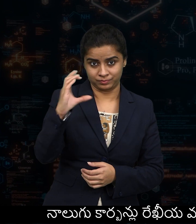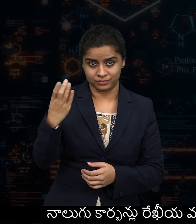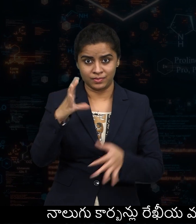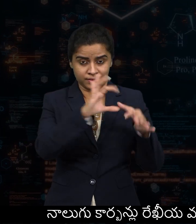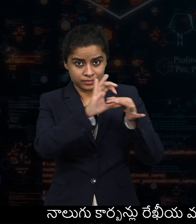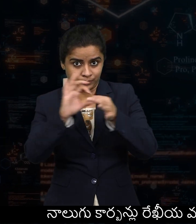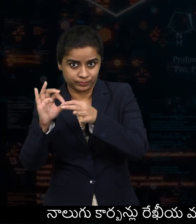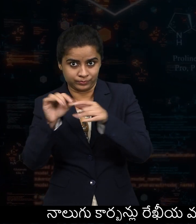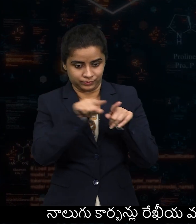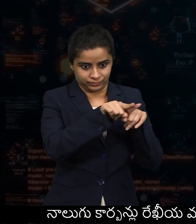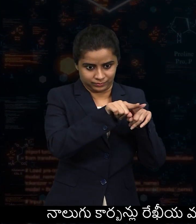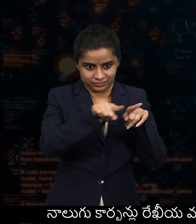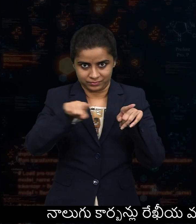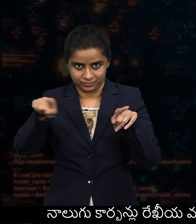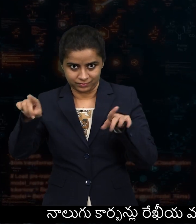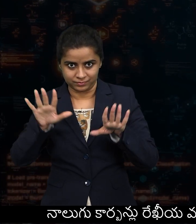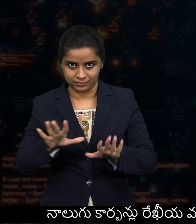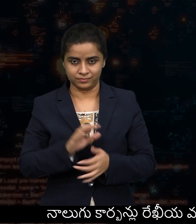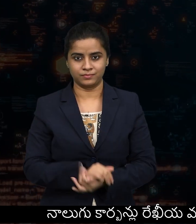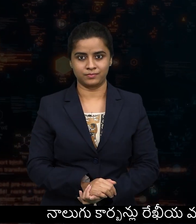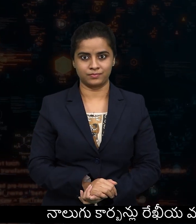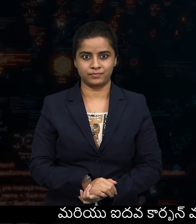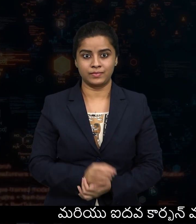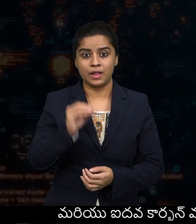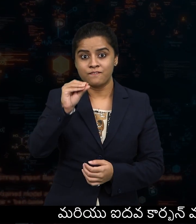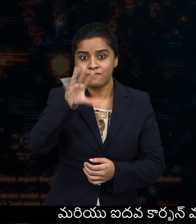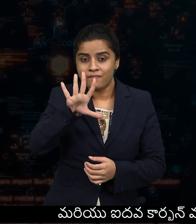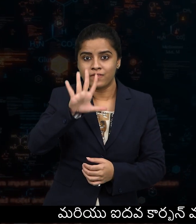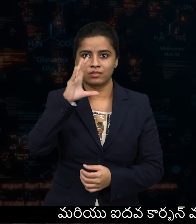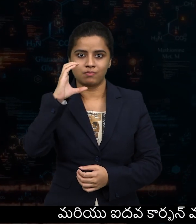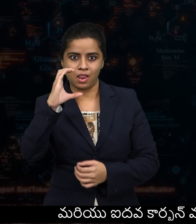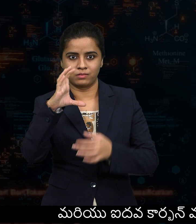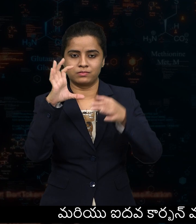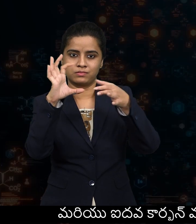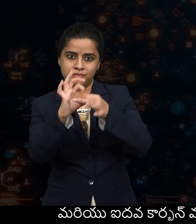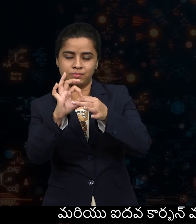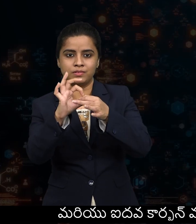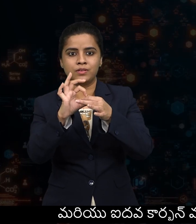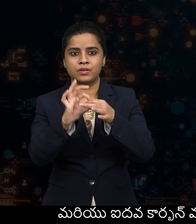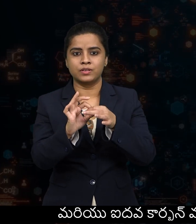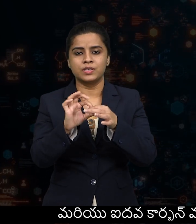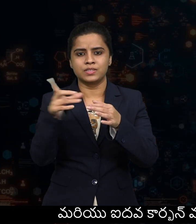కార్బన్లు రేఖీయ మార్గంలో అనుసంధానించబడి ఉంటాయి మరియు ఐదవ కార్బన్ మాతృ